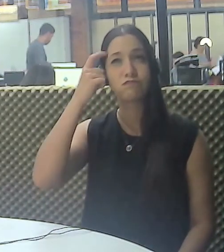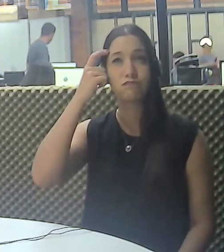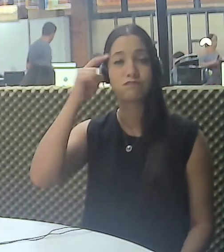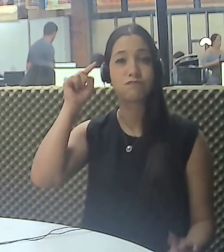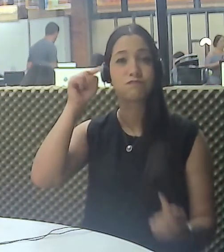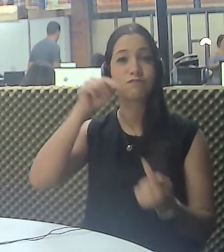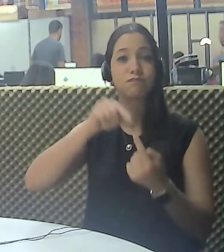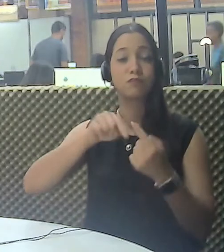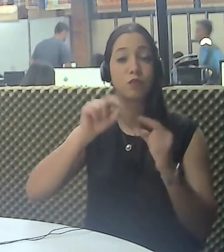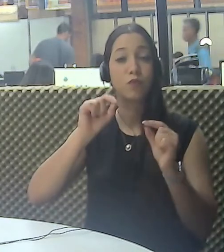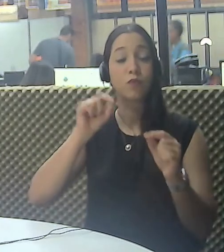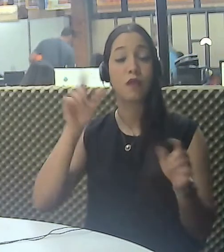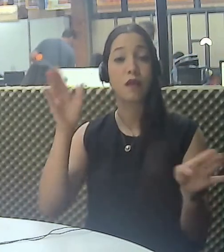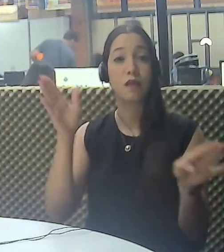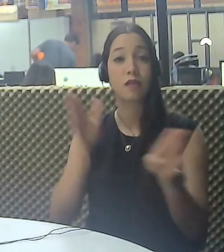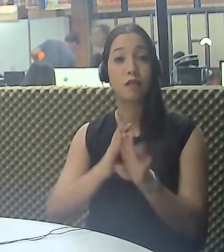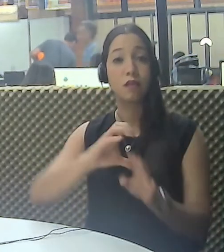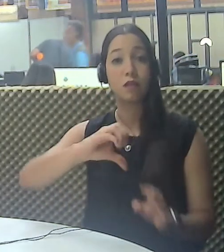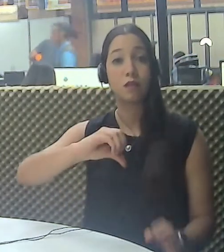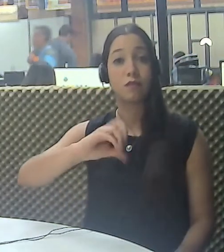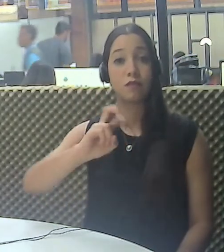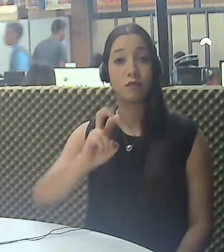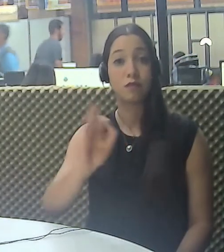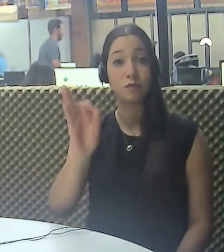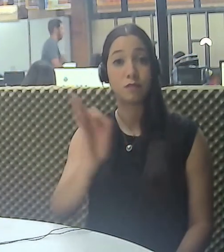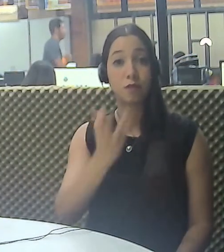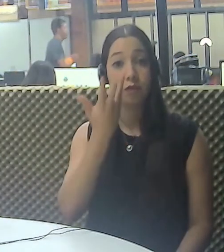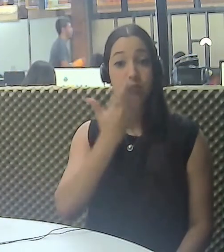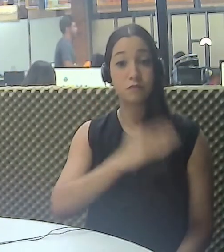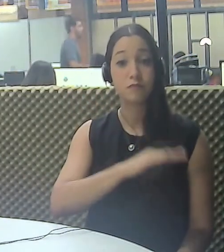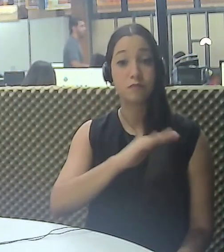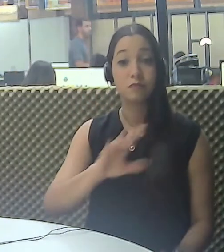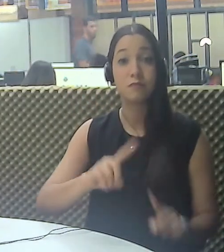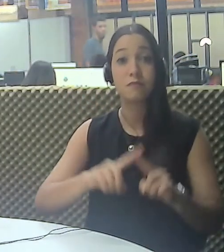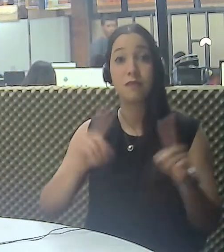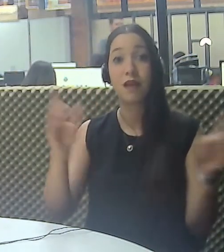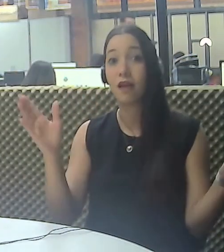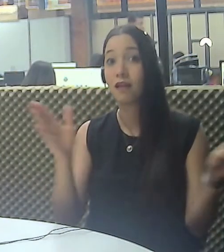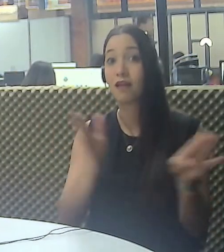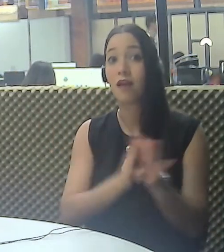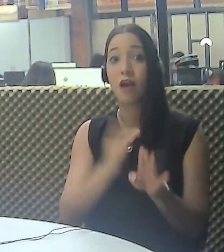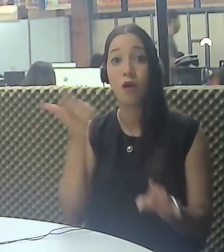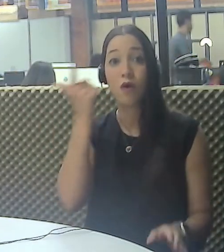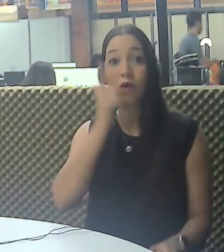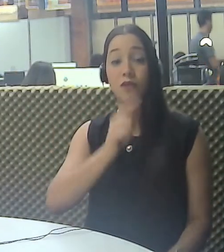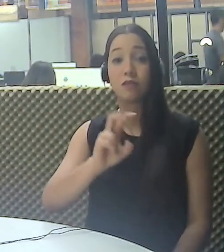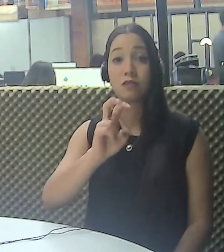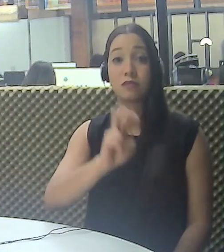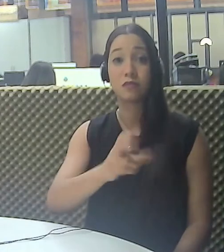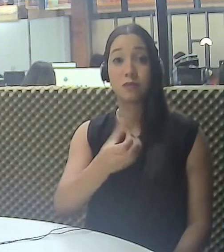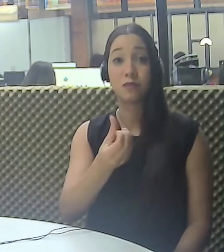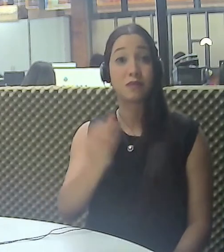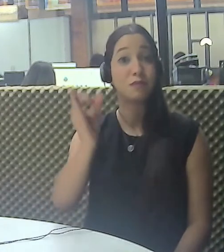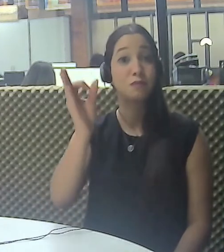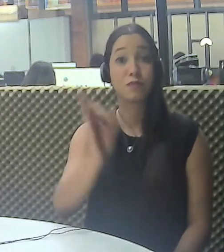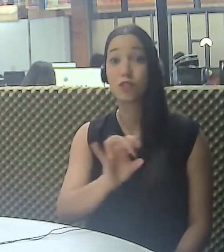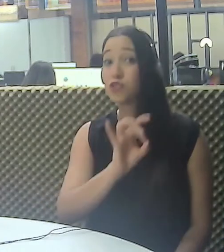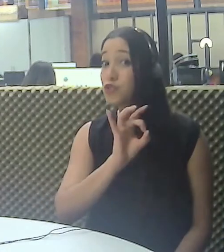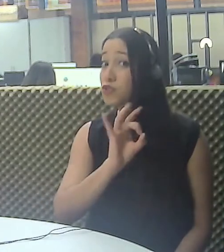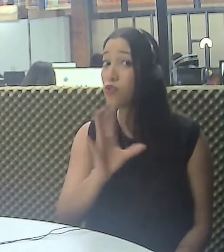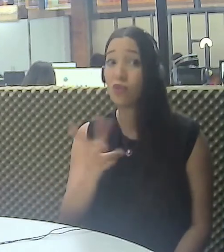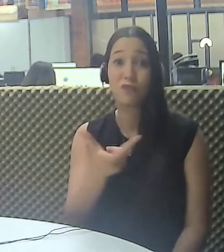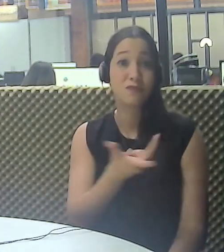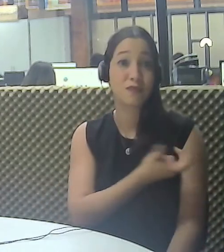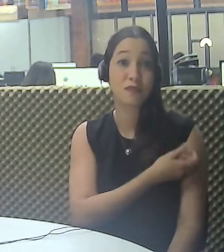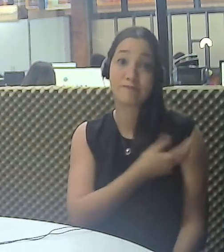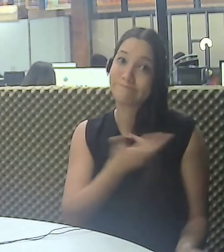A meta é alcançar 95% das crianças e até o momento nós estamos com 56% vacinada,